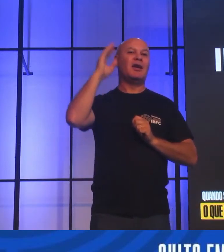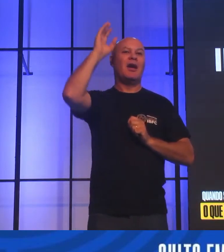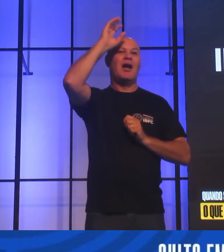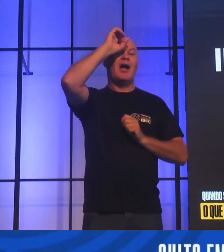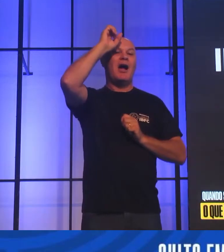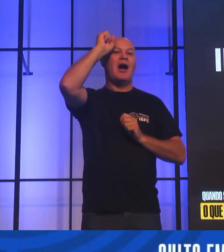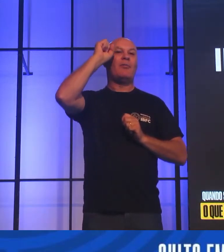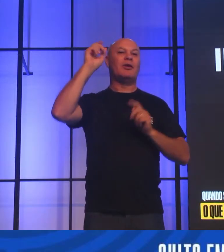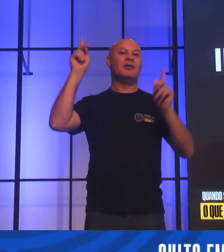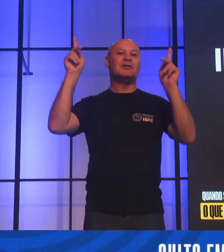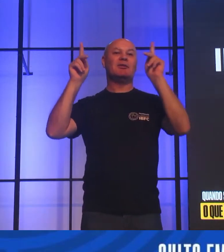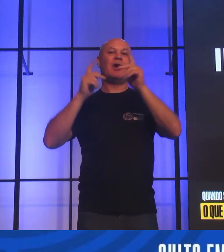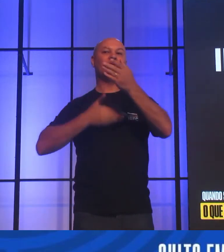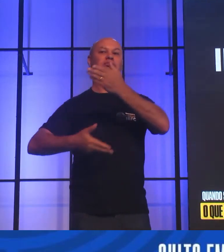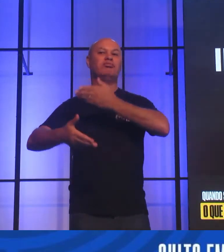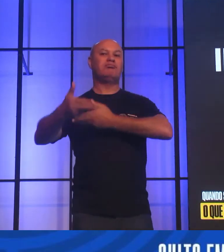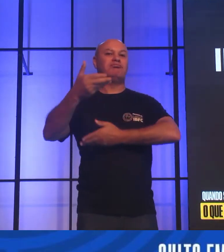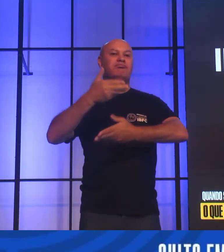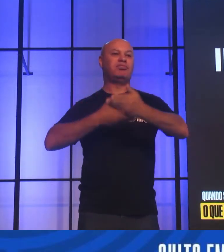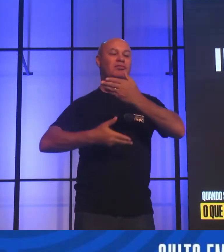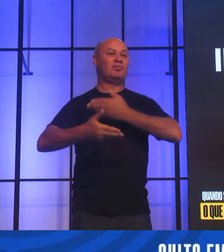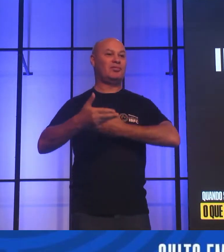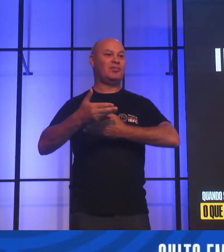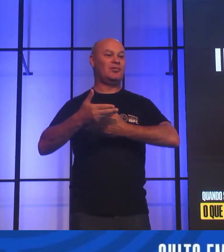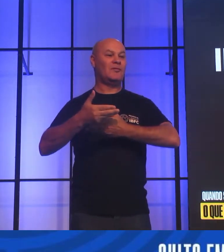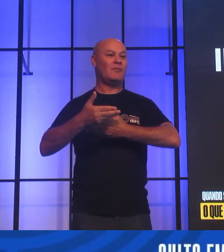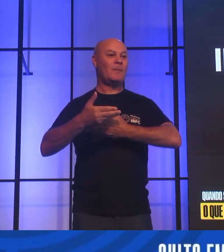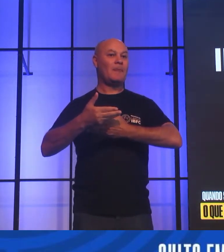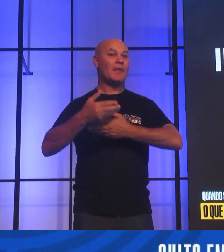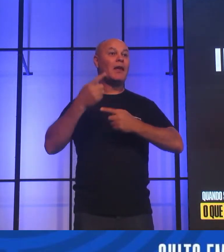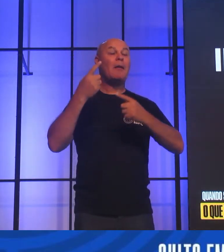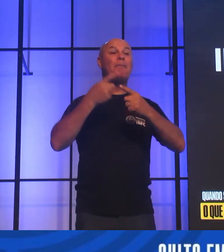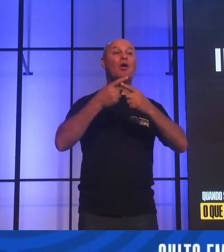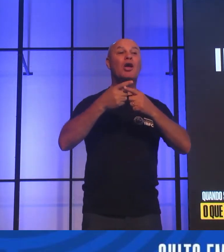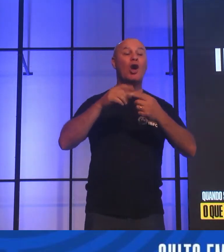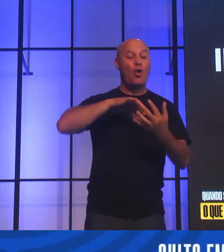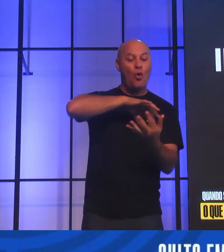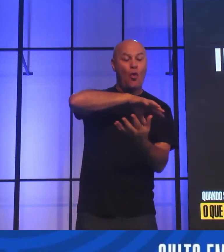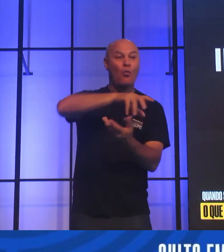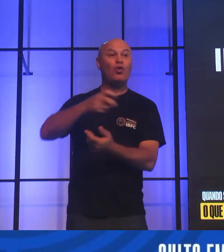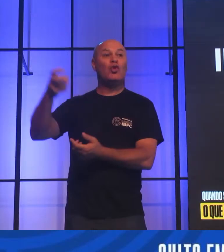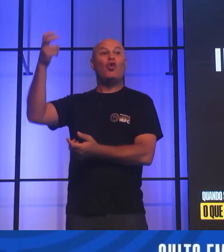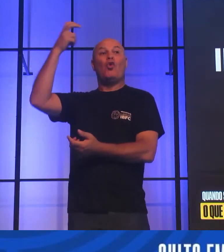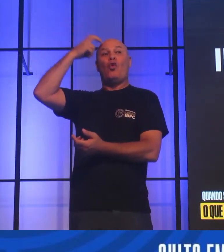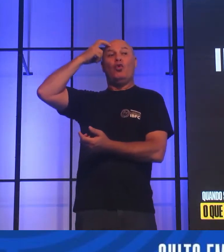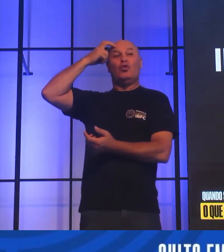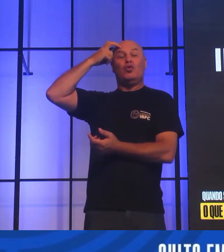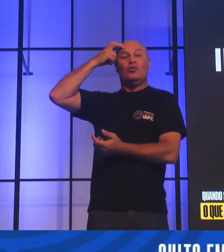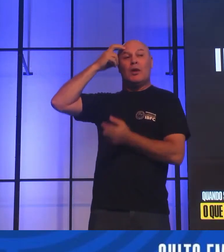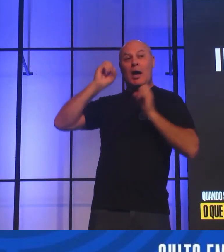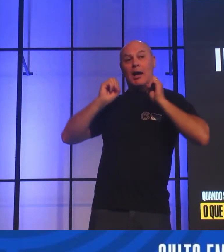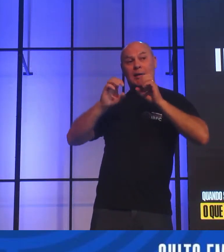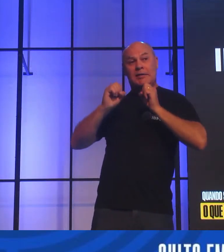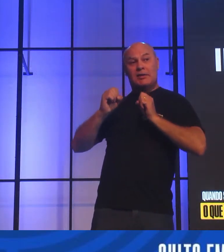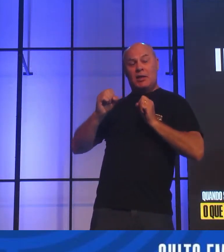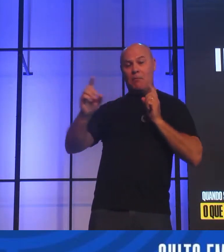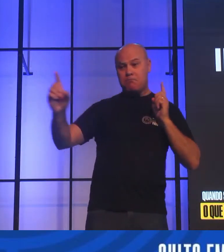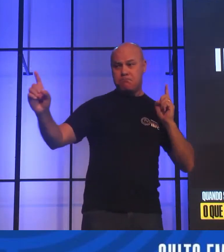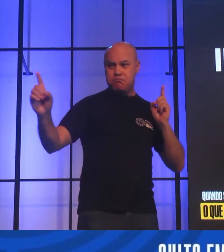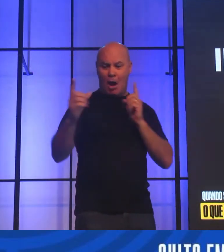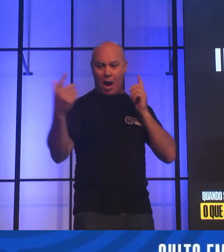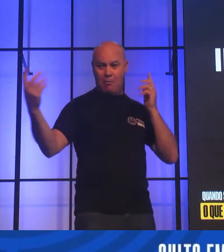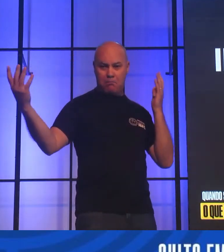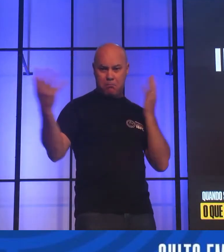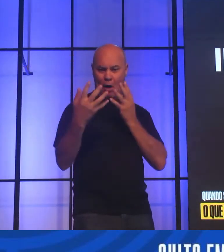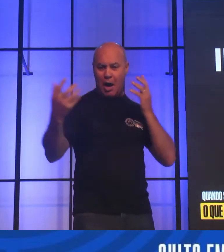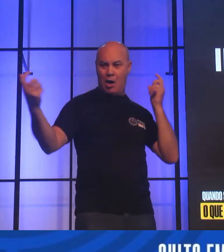Isso é tão verdade que Jesus diz no Sermão da Montanha, vocês ouviram o que foi dito.